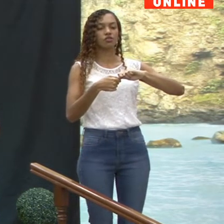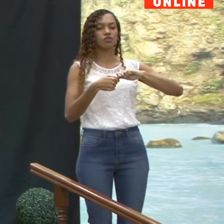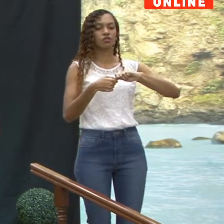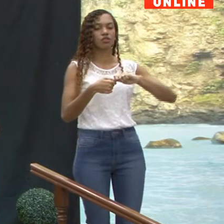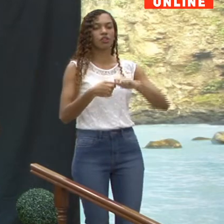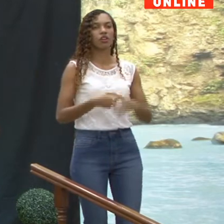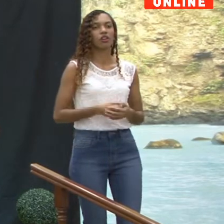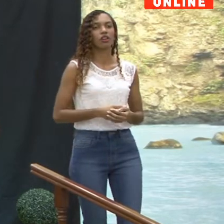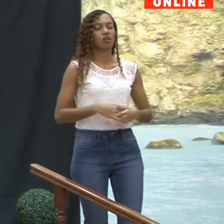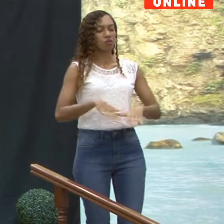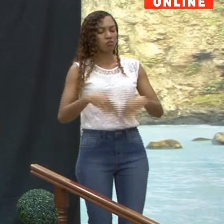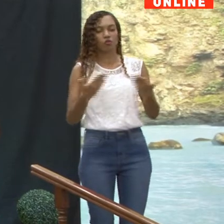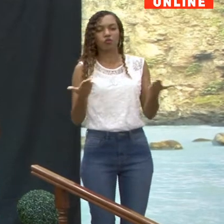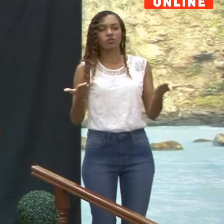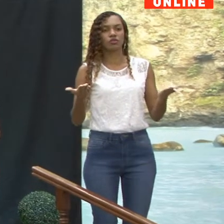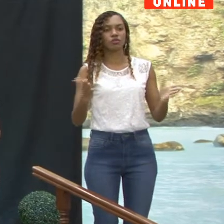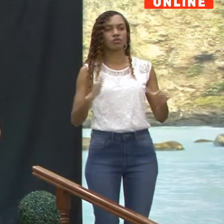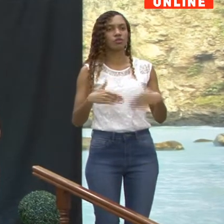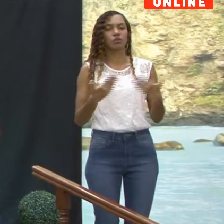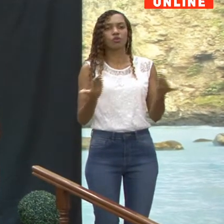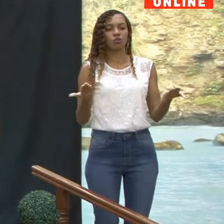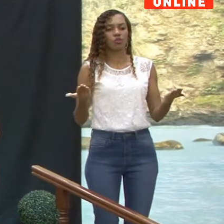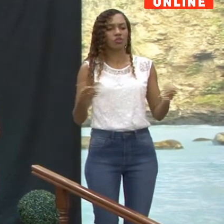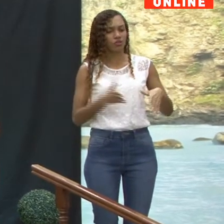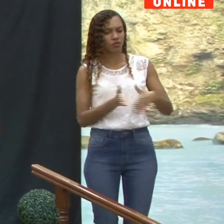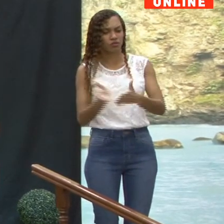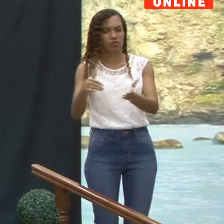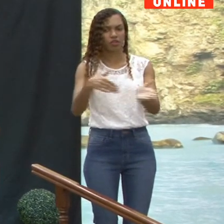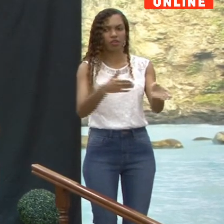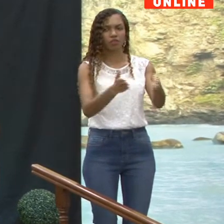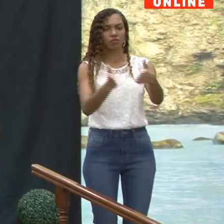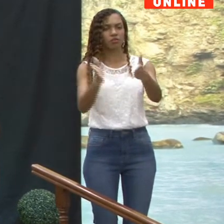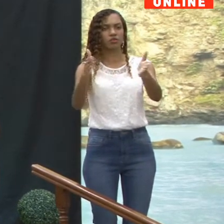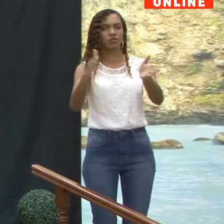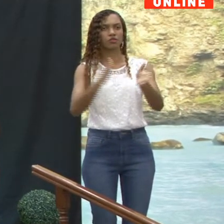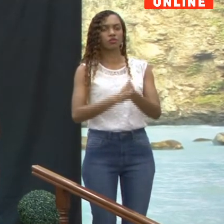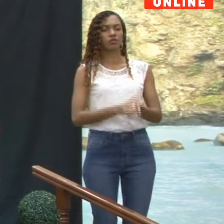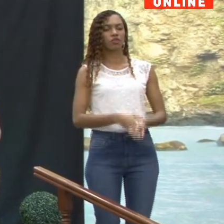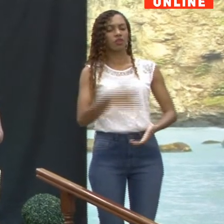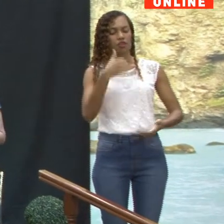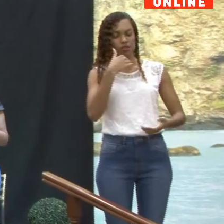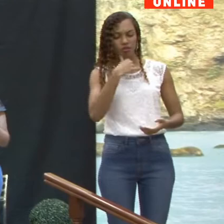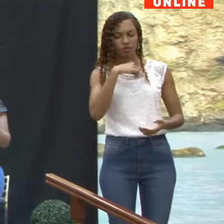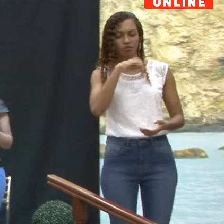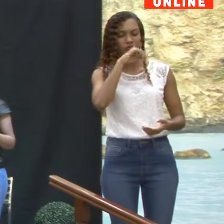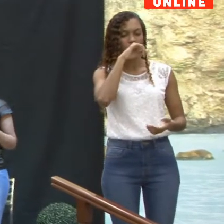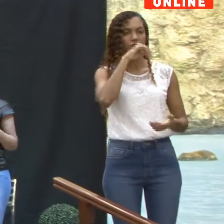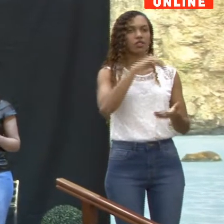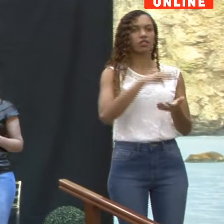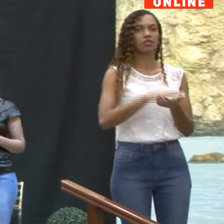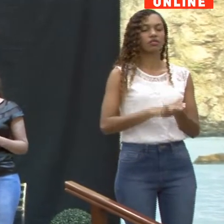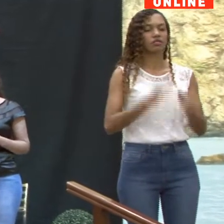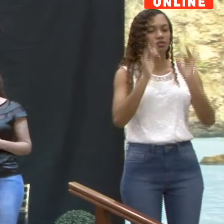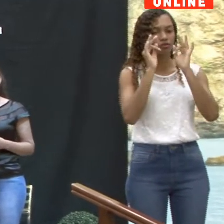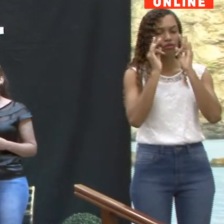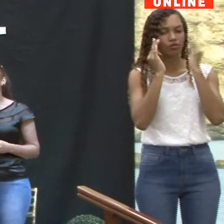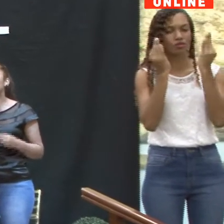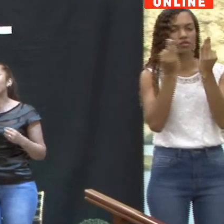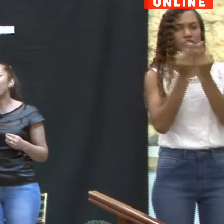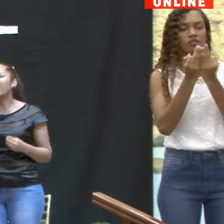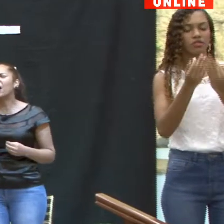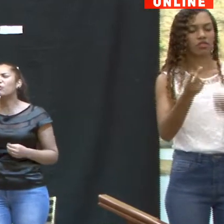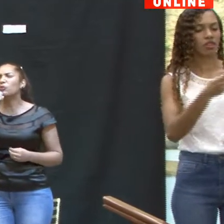desistindo, ó Deus, quantos, Pai amado, ficaram pelo caminho, Senhor. Pai, Te entregamos em Tuas mãos. Pai, nossa família é Sua, ó